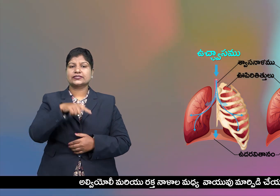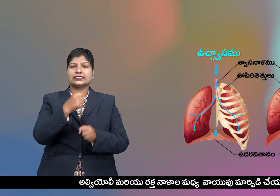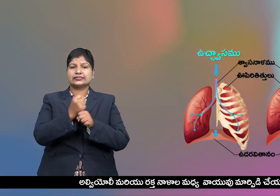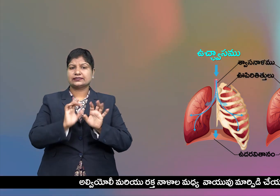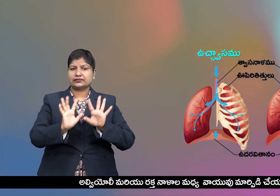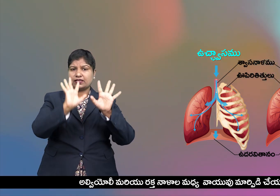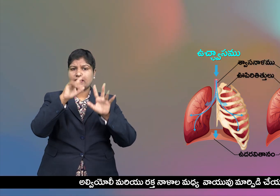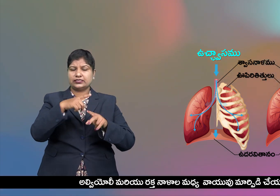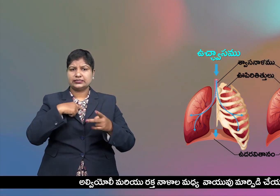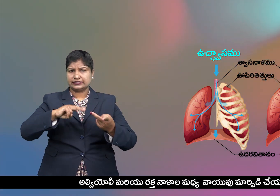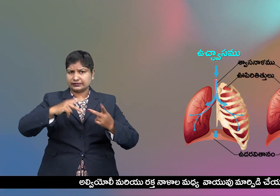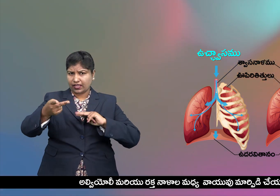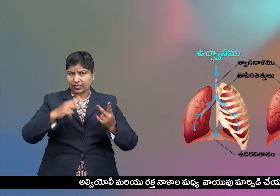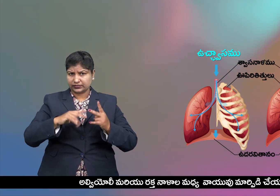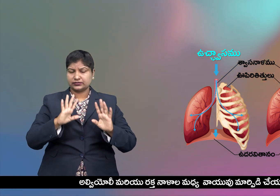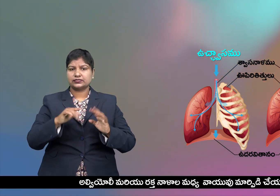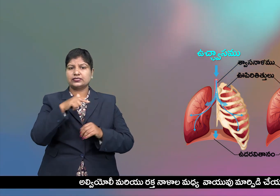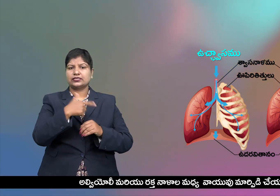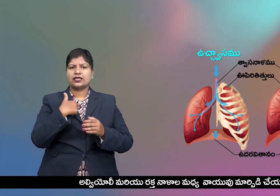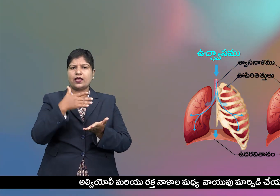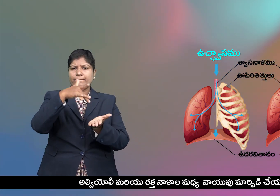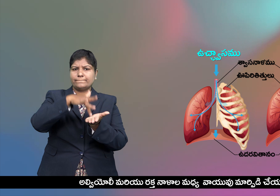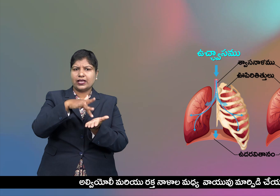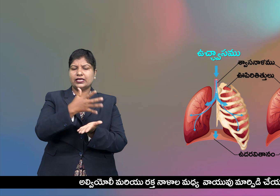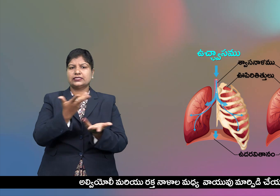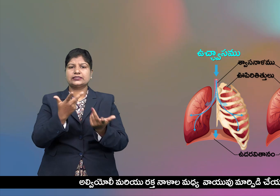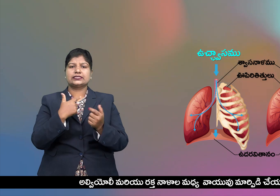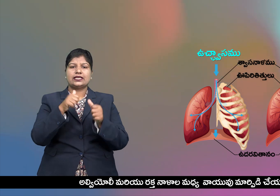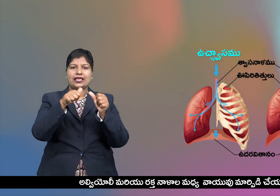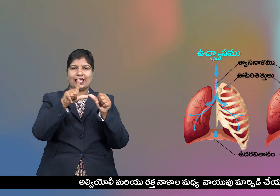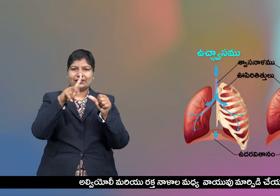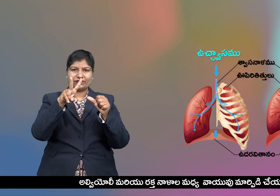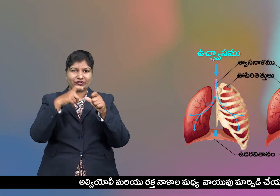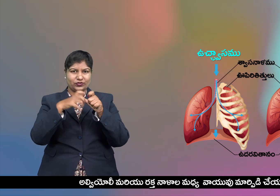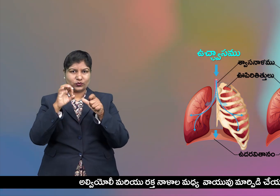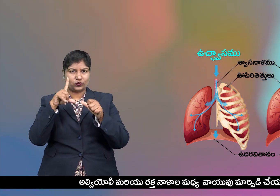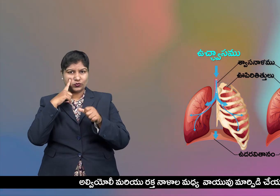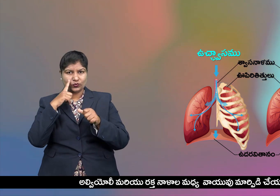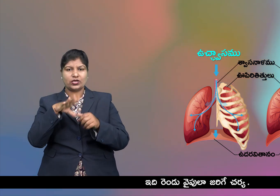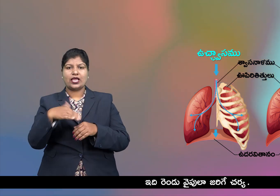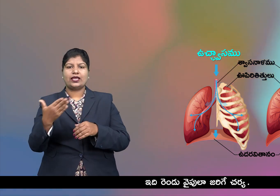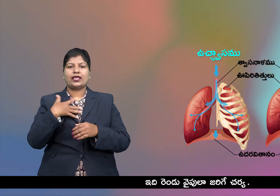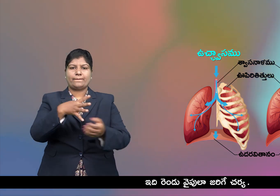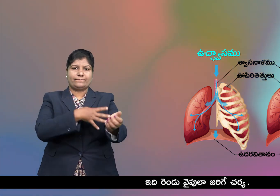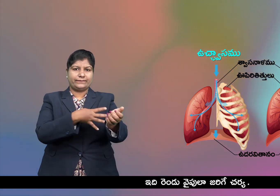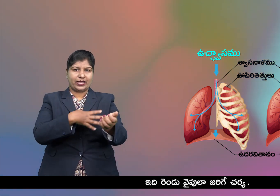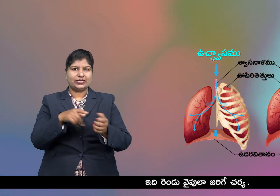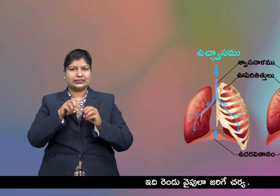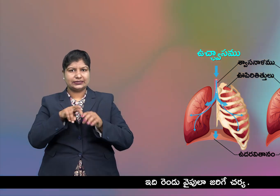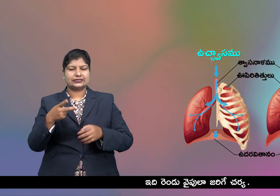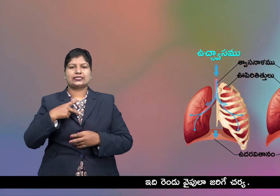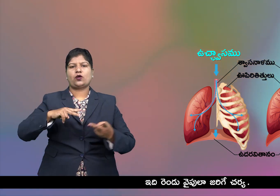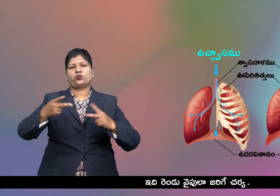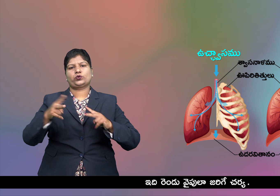ఆల్వియోలి మరియు రక్తనాళాల మధ్య వాయు మార్పిడి చేయబడుతుంది. ఇది